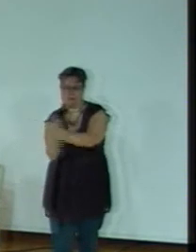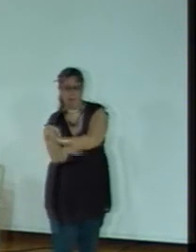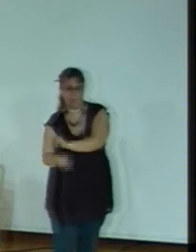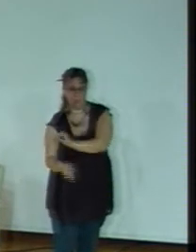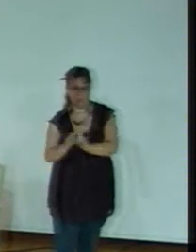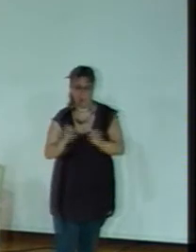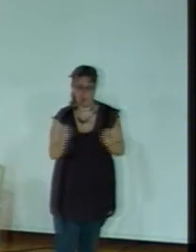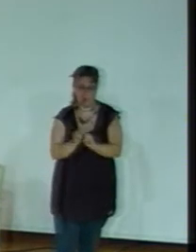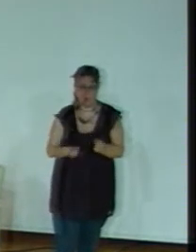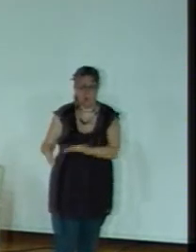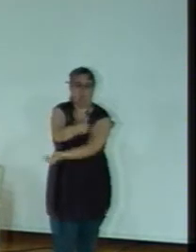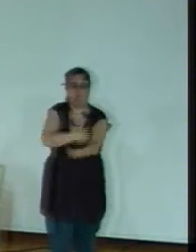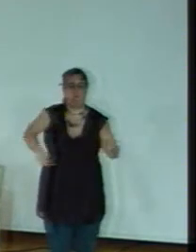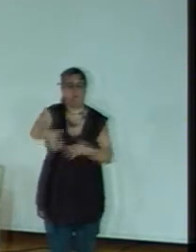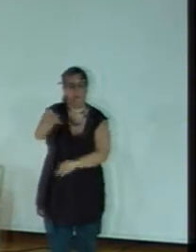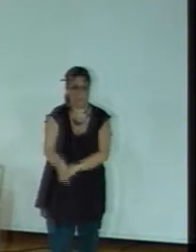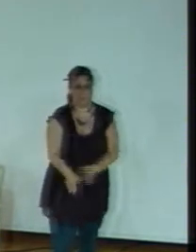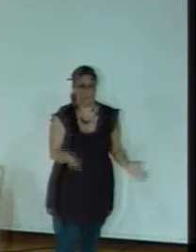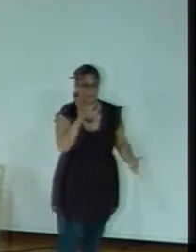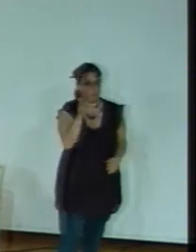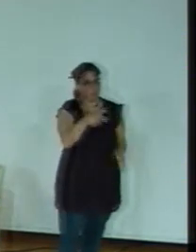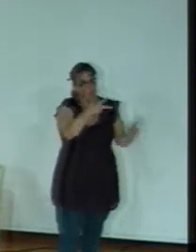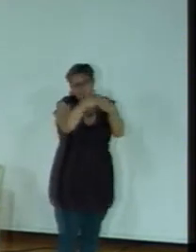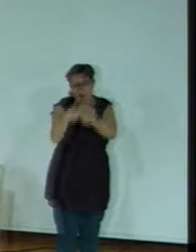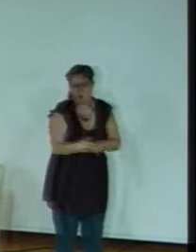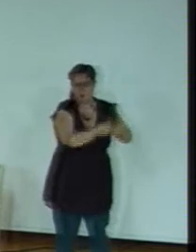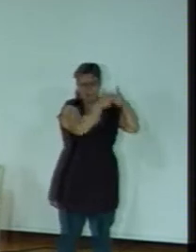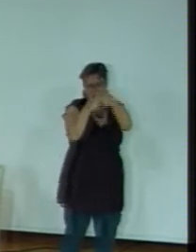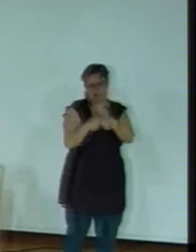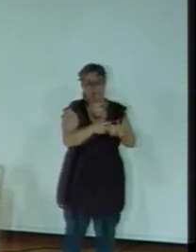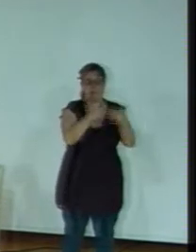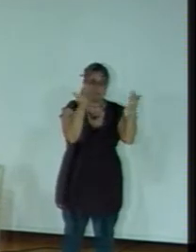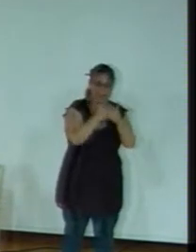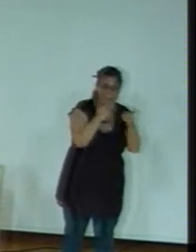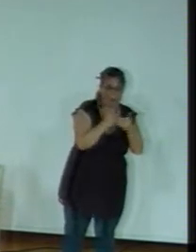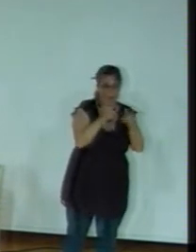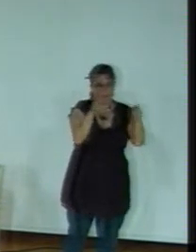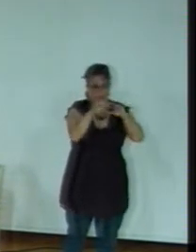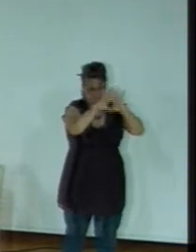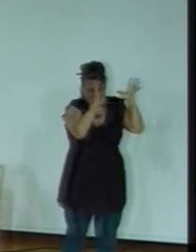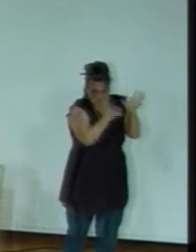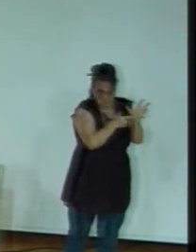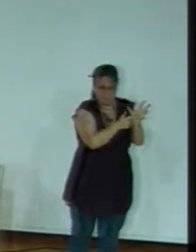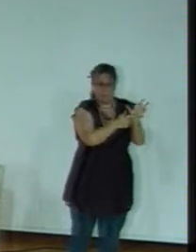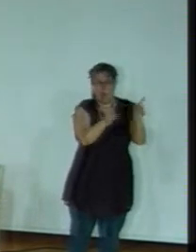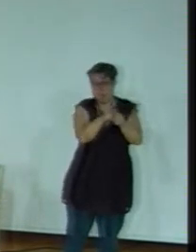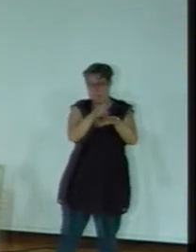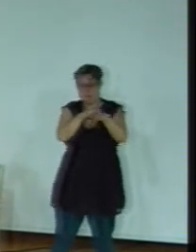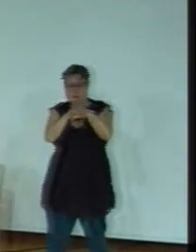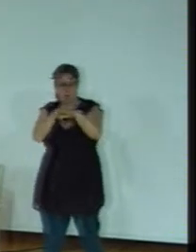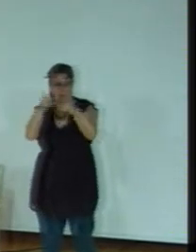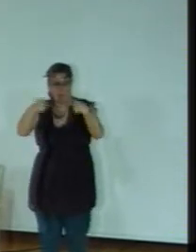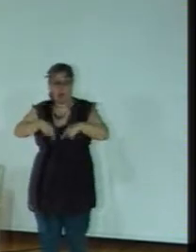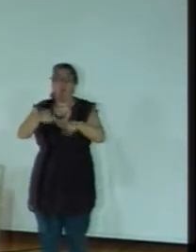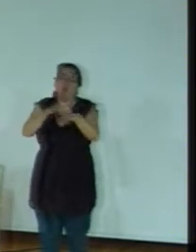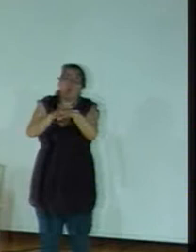Mais effectivement, s'il n'y avait pas le lobby de l'industrie du divertissement et s'il n'y avait pas le fait que les ministres se sentent plus à l'aise, enfin, les ministres